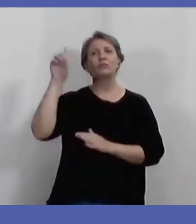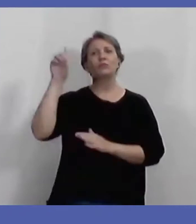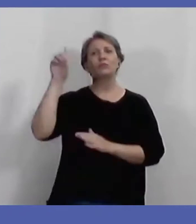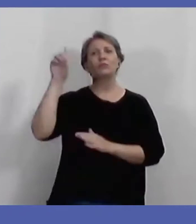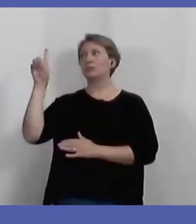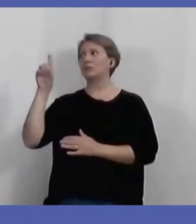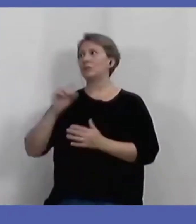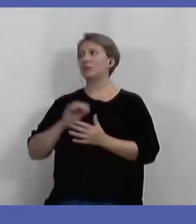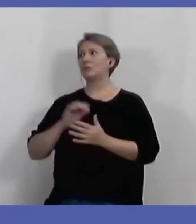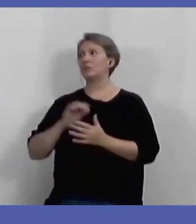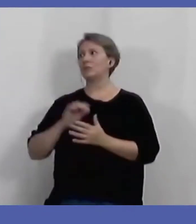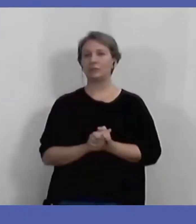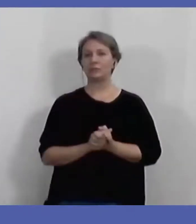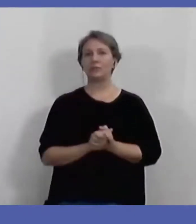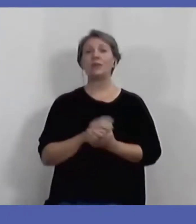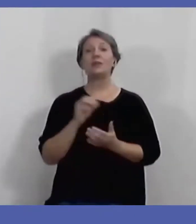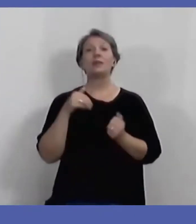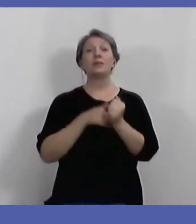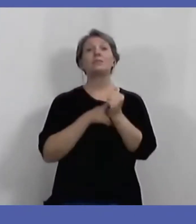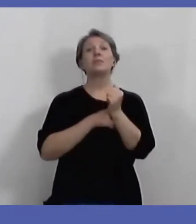Está fraco, não vê.